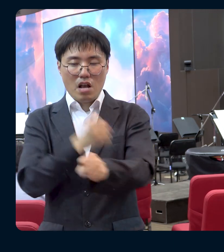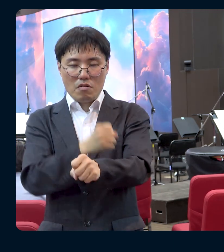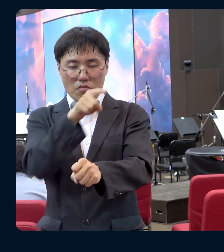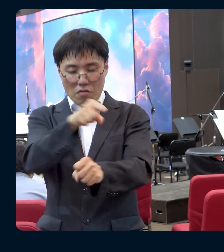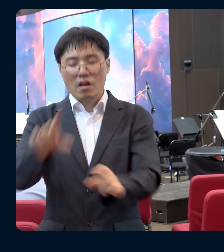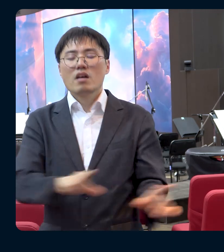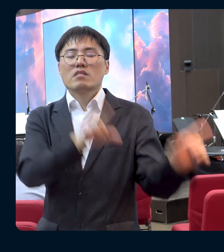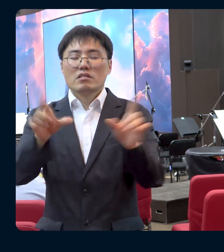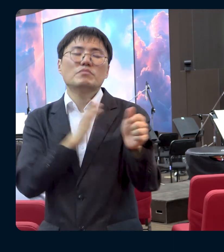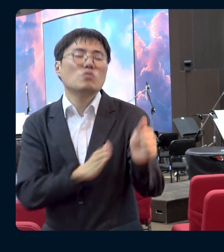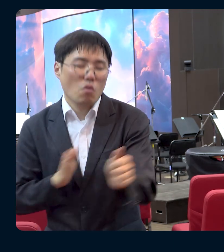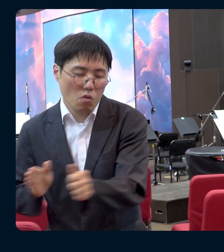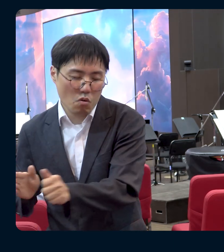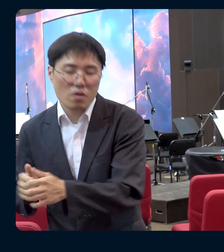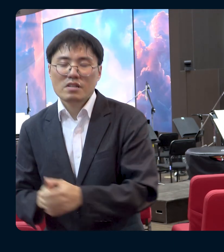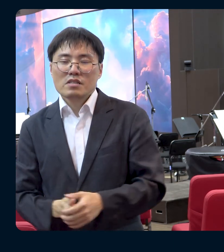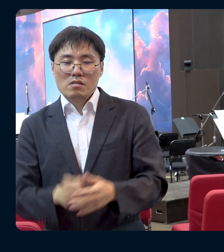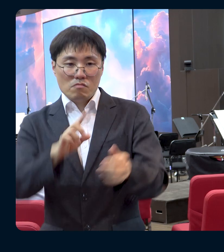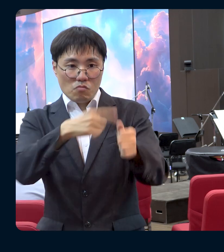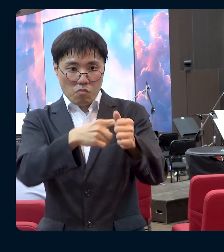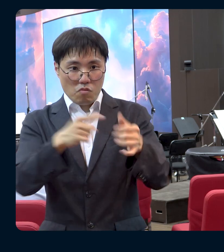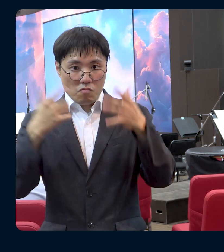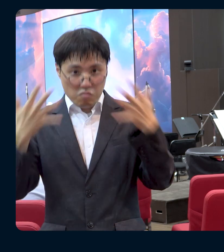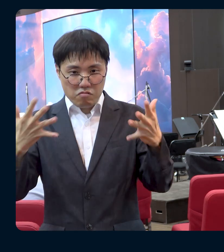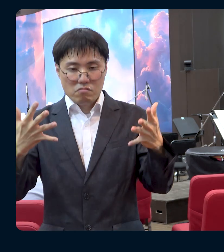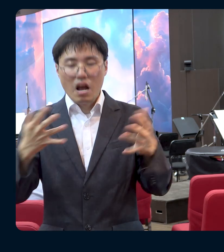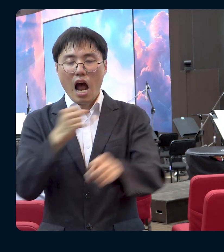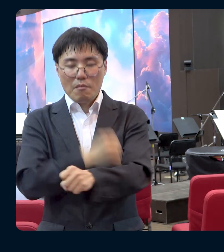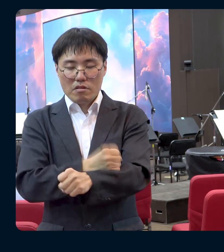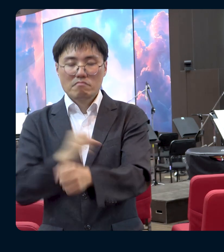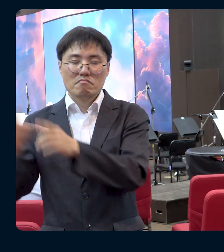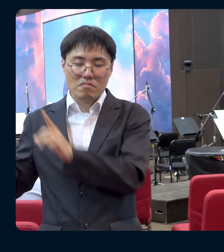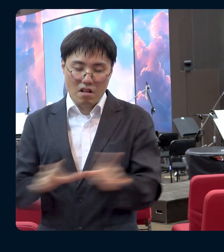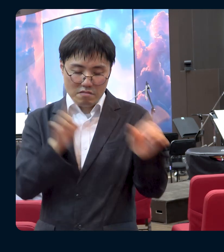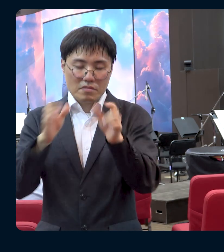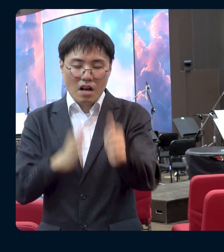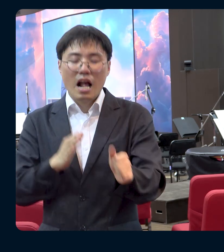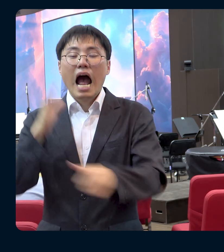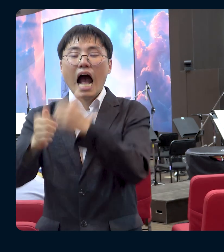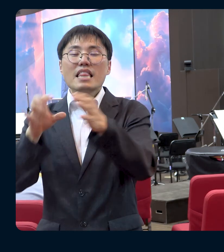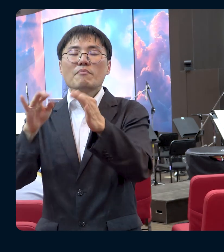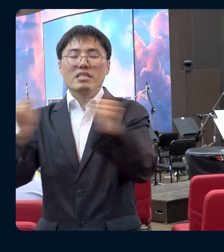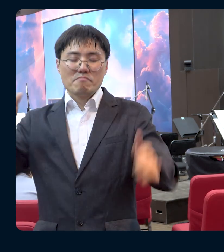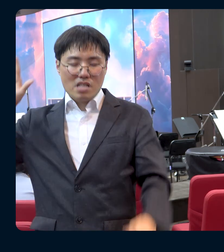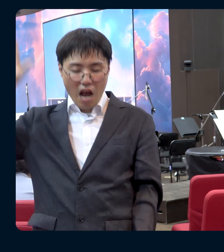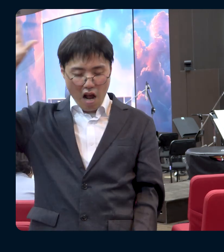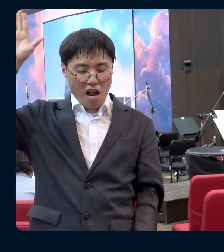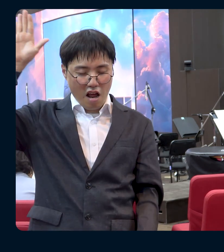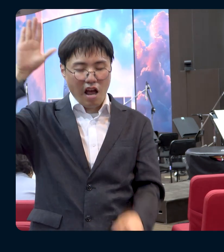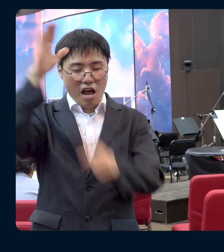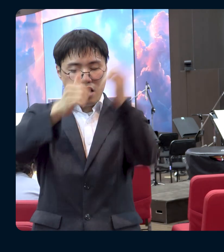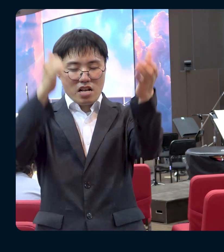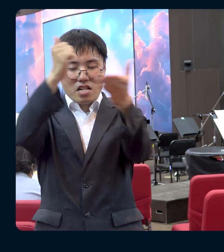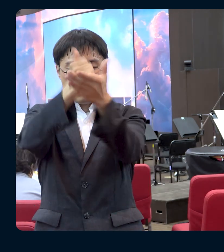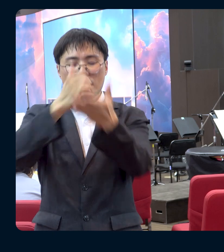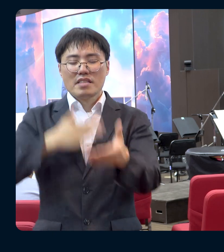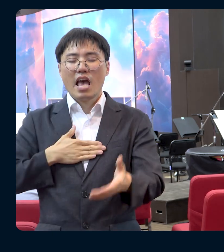소속을 분명히 하면서 사십시오. 소속을 분명히 하면서 사십시오. 난 하나님의